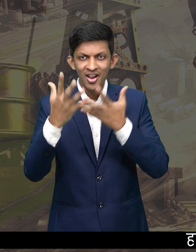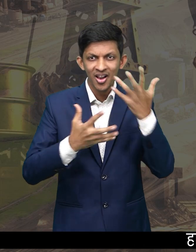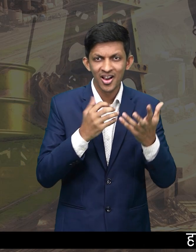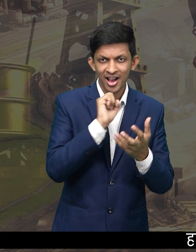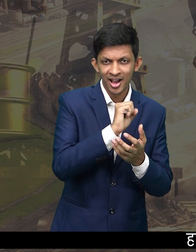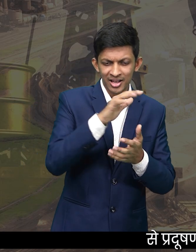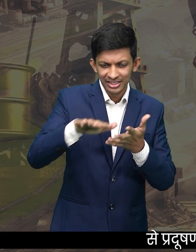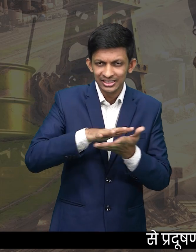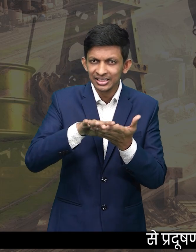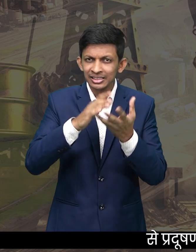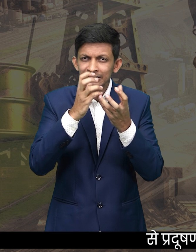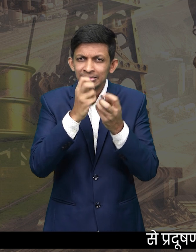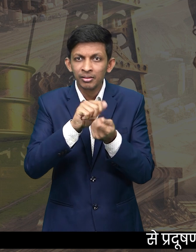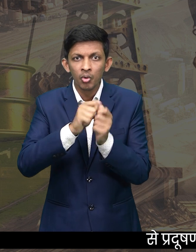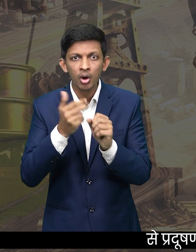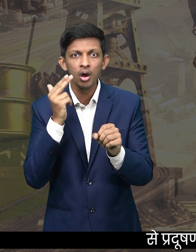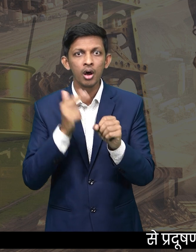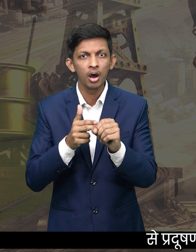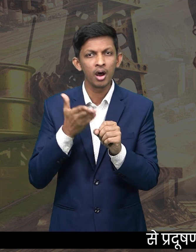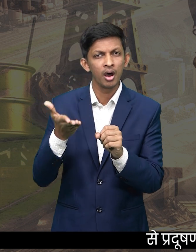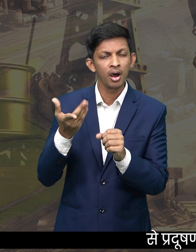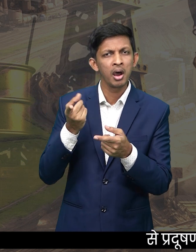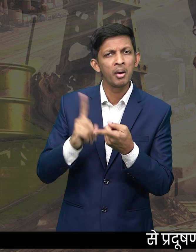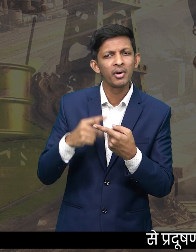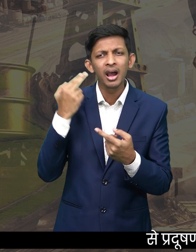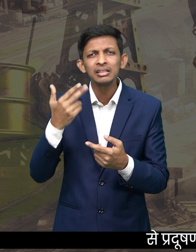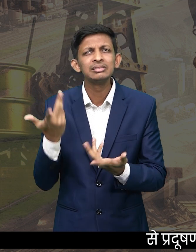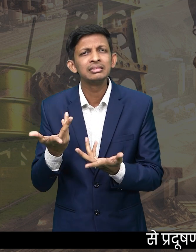हालांकि जीवाश्म ईंधन के जलने से प्रदूषण होता है